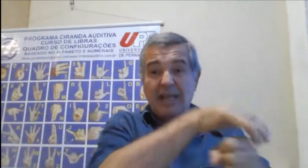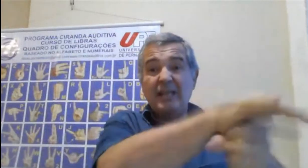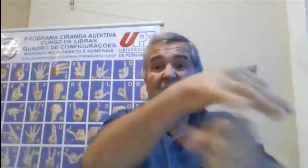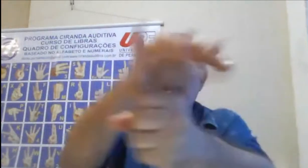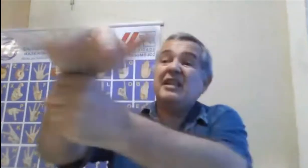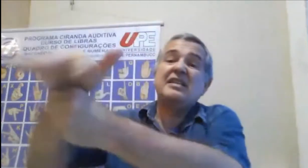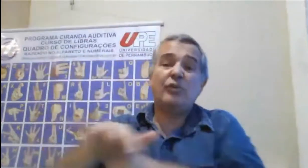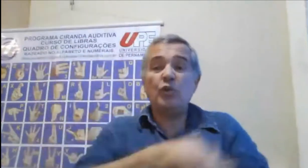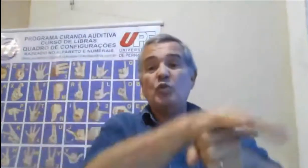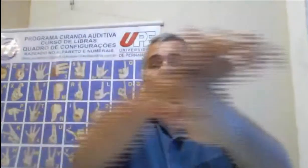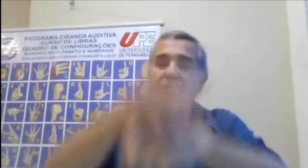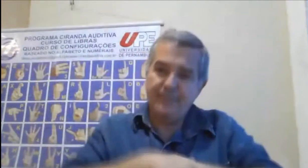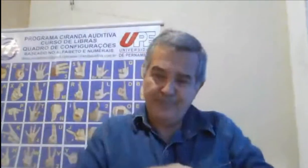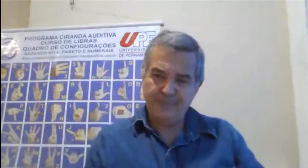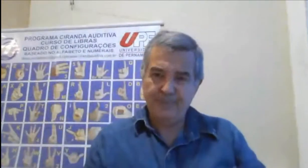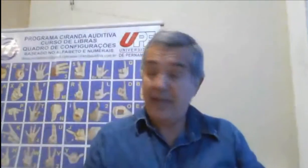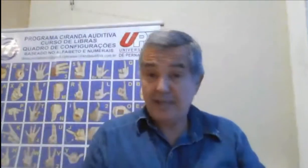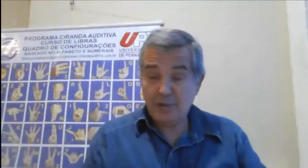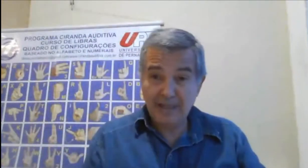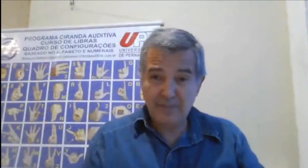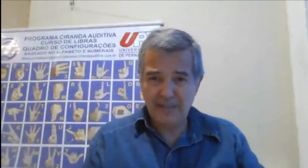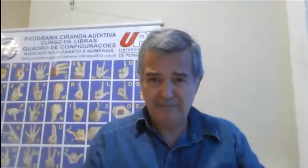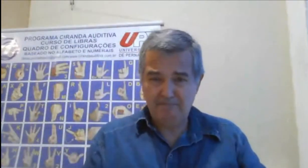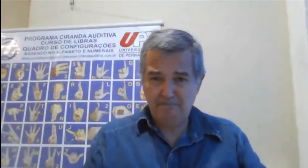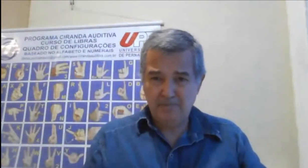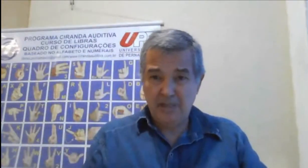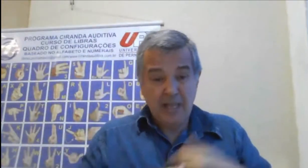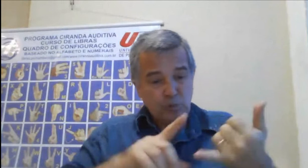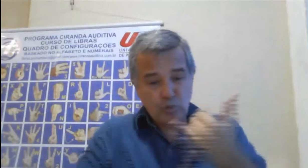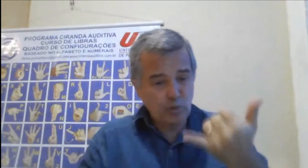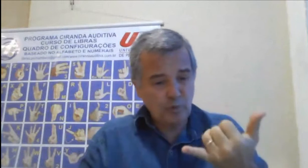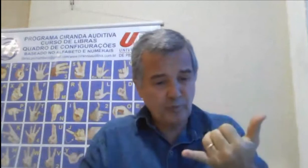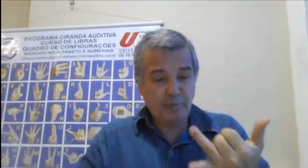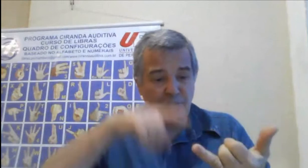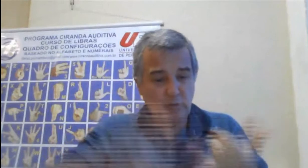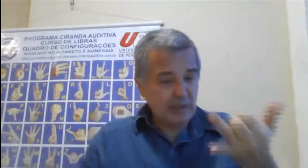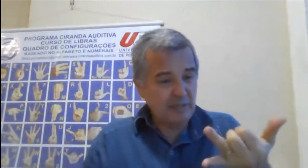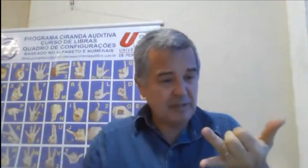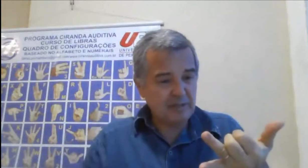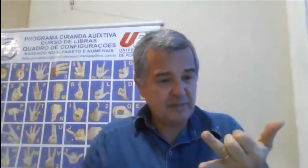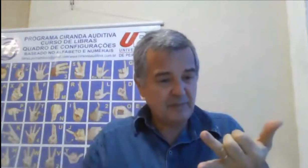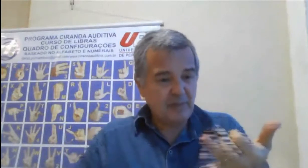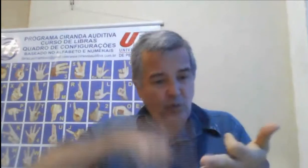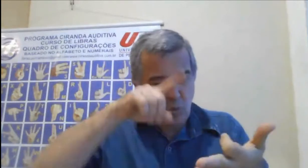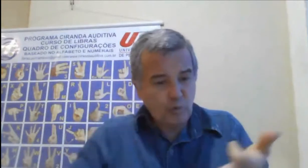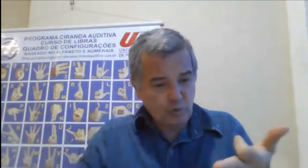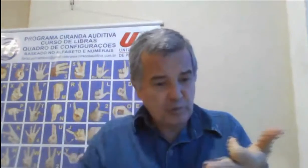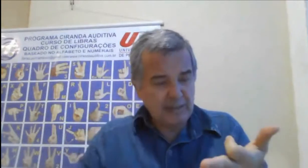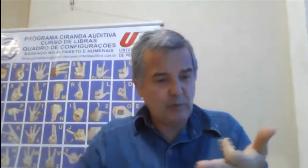Sexualidade é transar com todo mundo. É sexualidade para ele. É um surdo, professor de Libras, com curso de